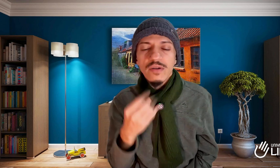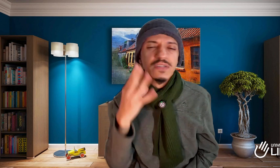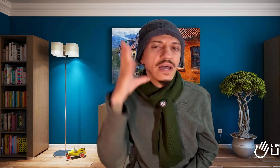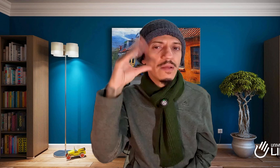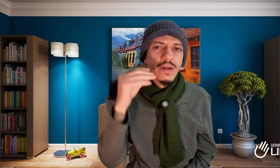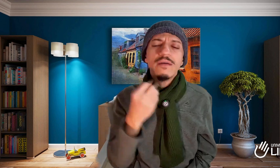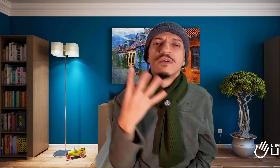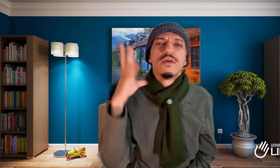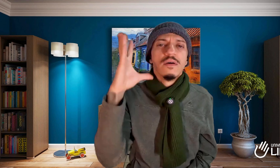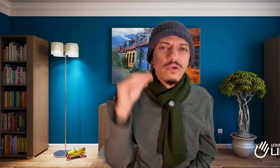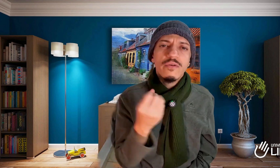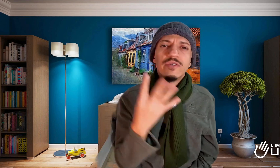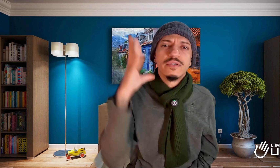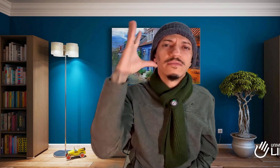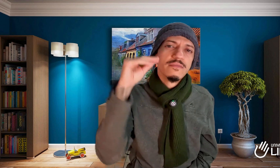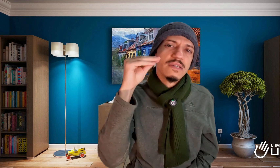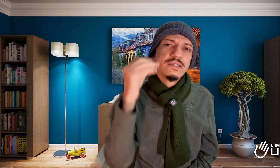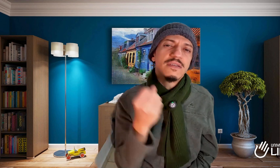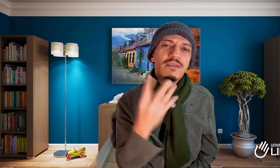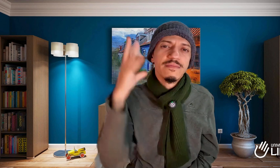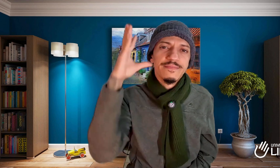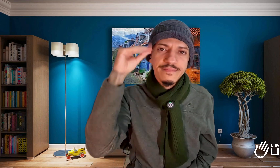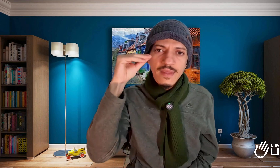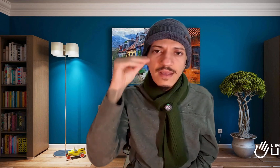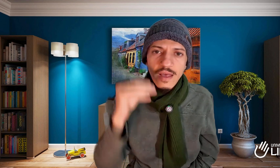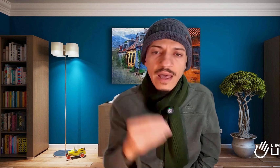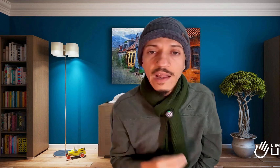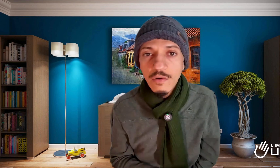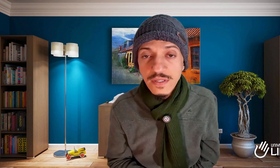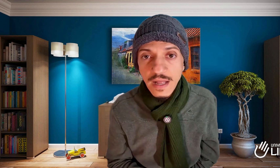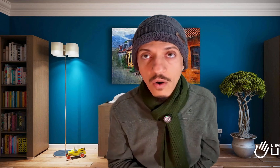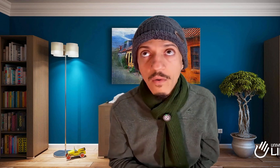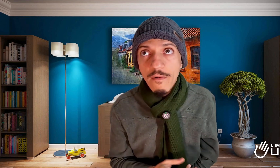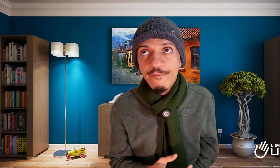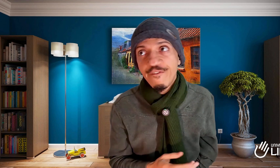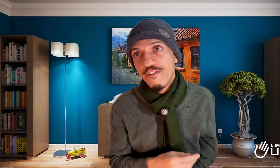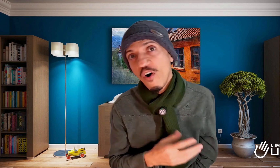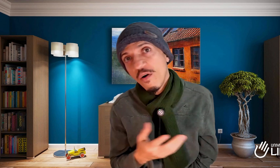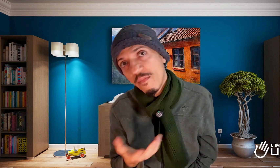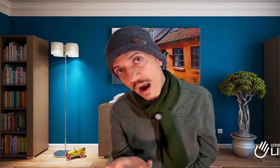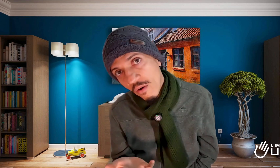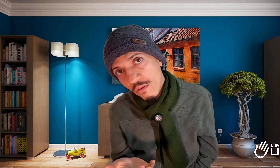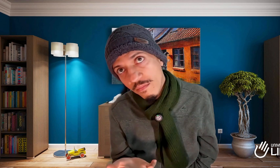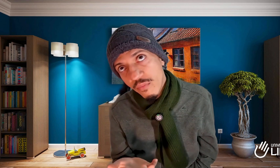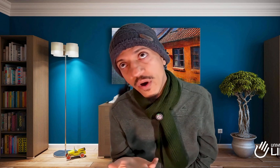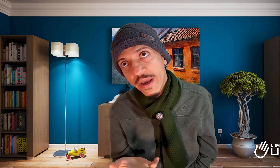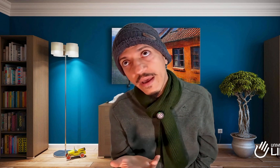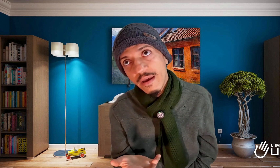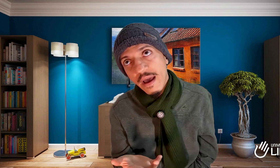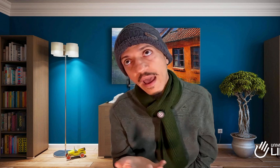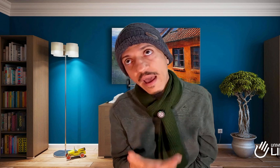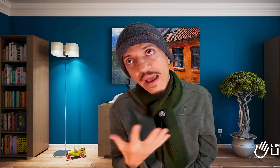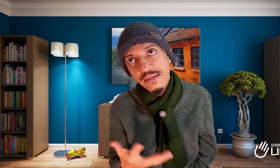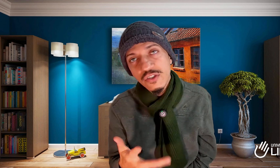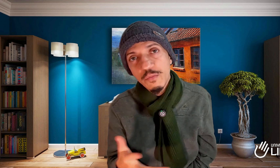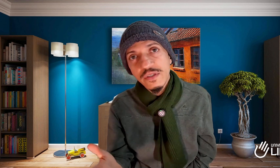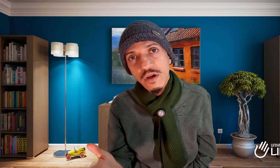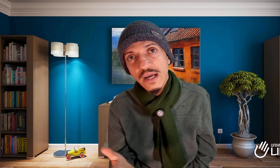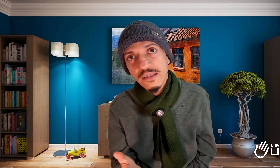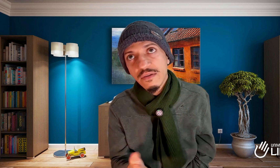ele para boa noite, assim. Ele é um sinal formal, porque esse tipo de saudação na